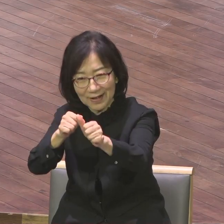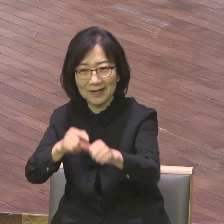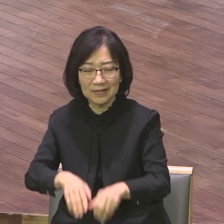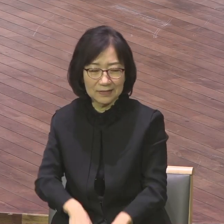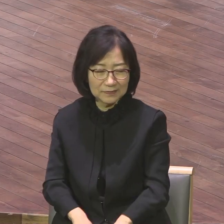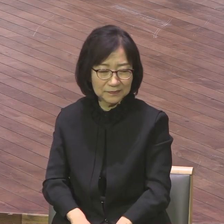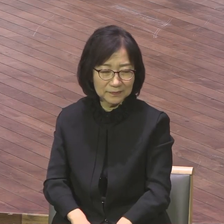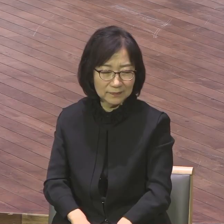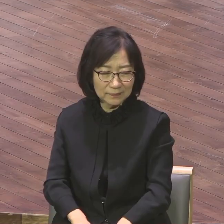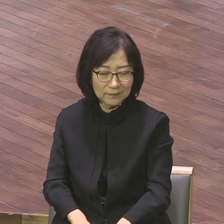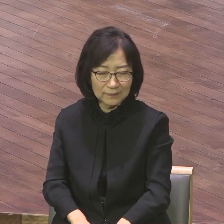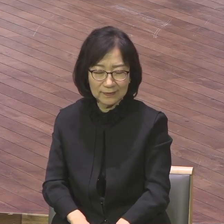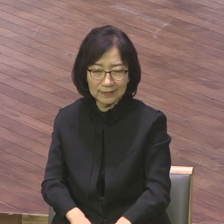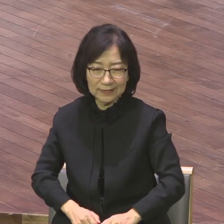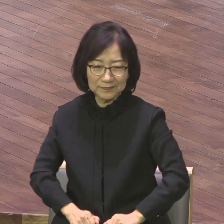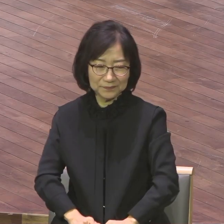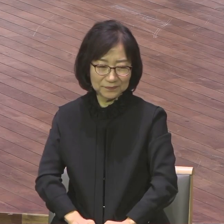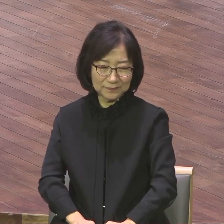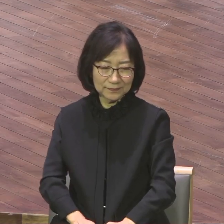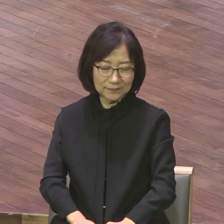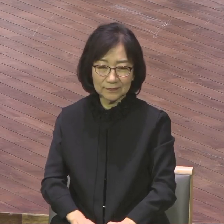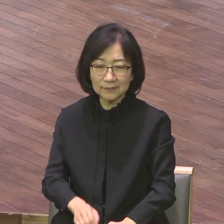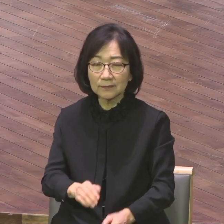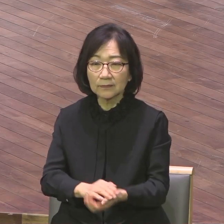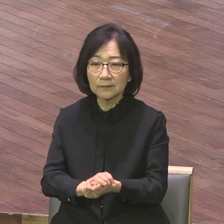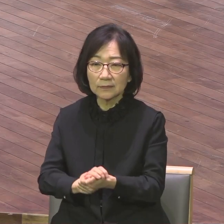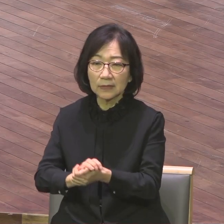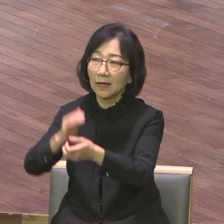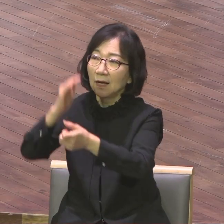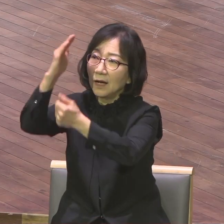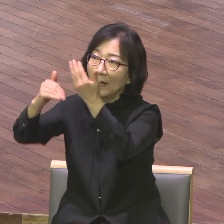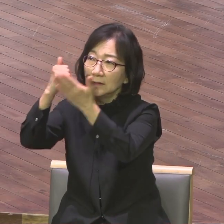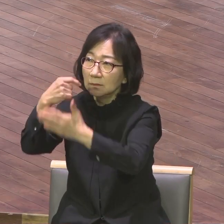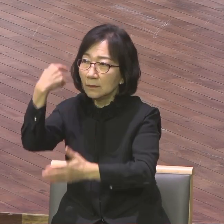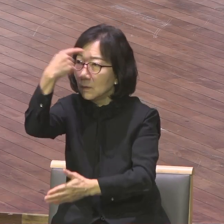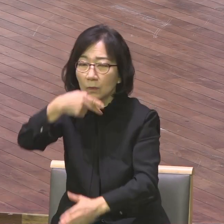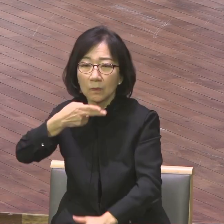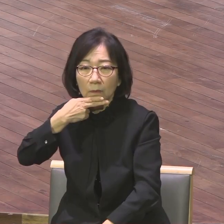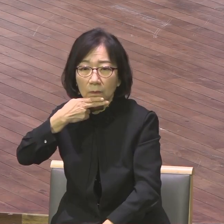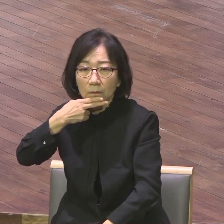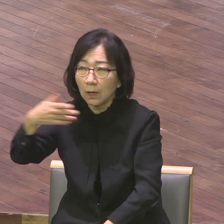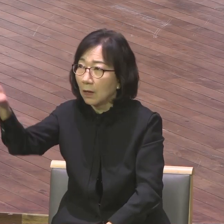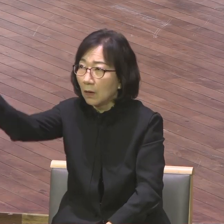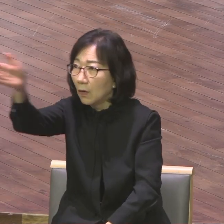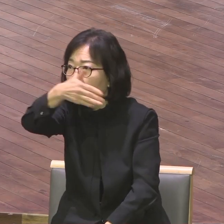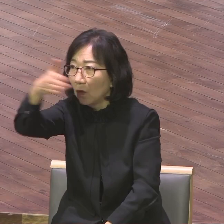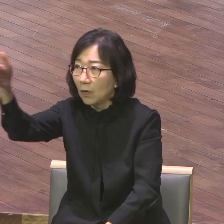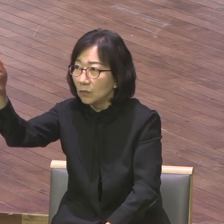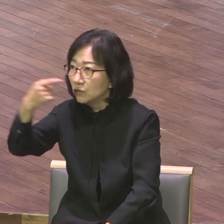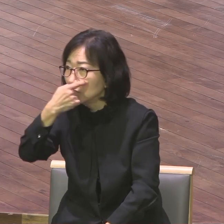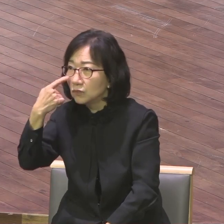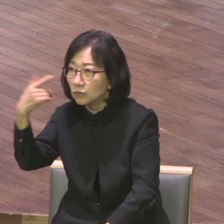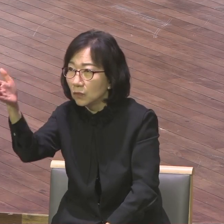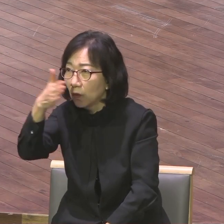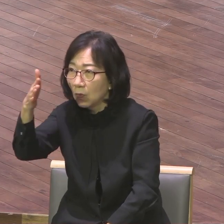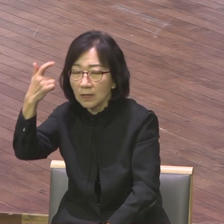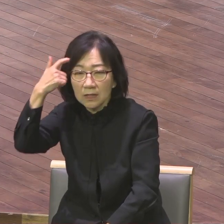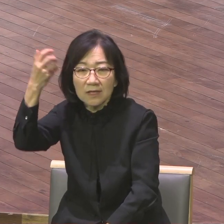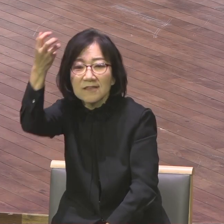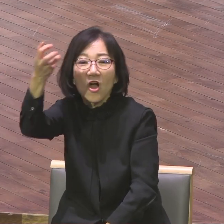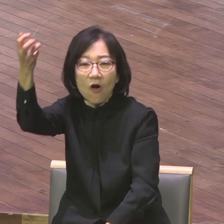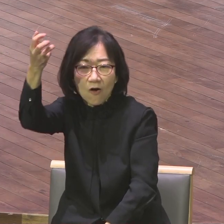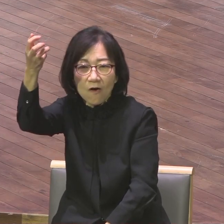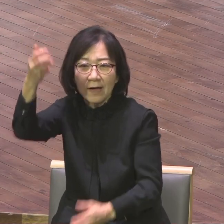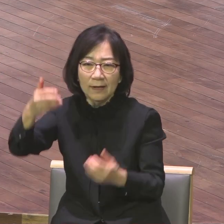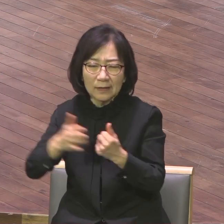예수님께서는 간단하게 영이신 하나님께 영과 진리로 예배를 드리는 것이 참된